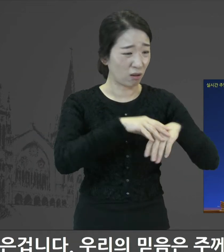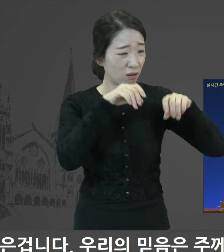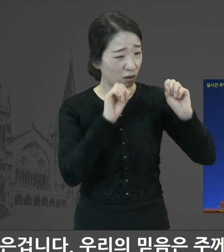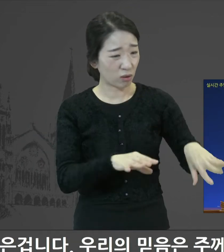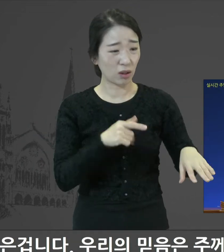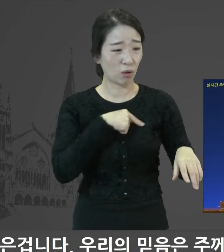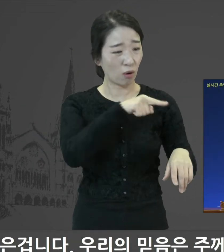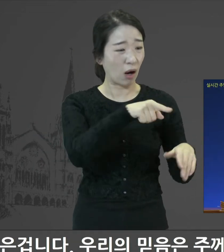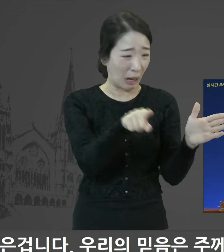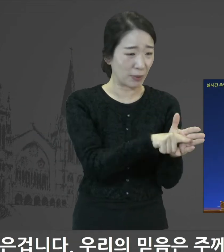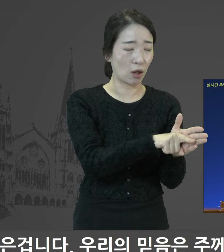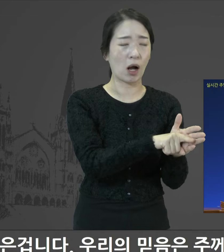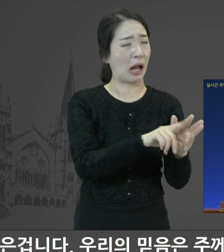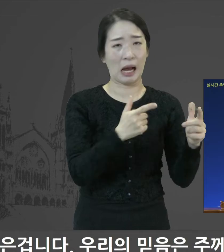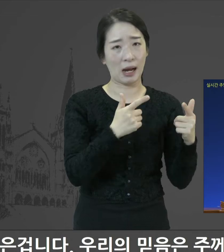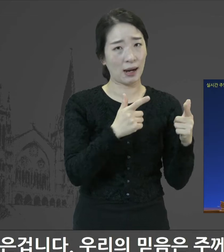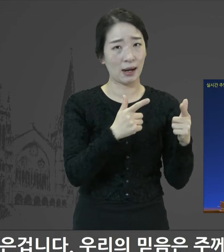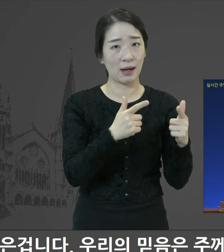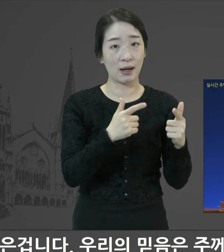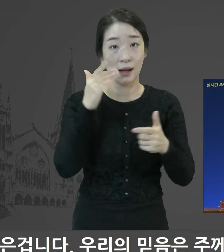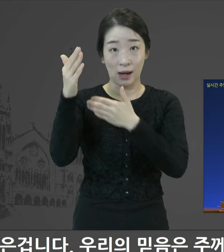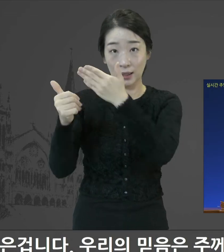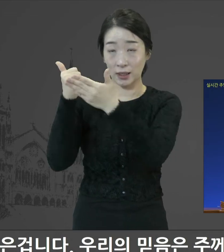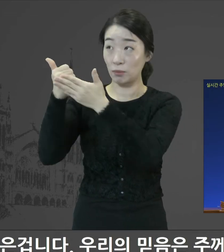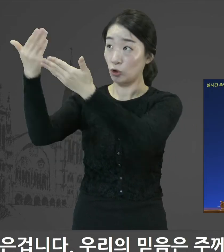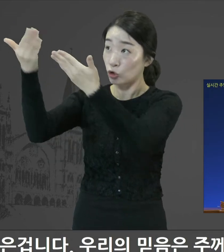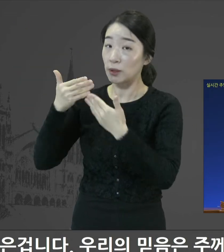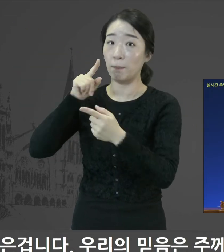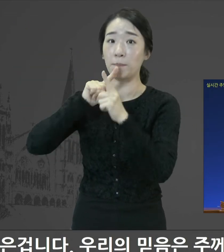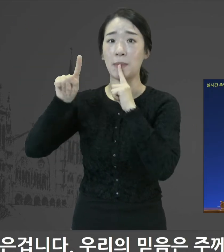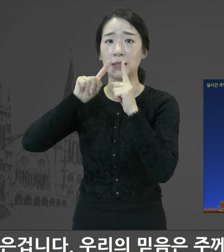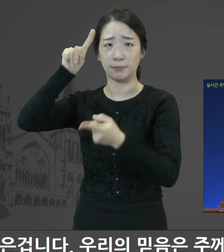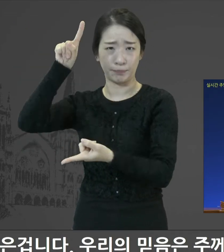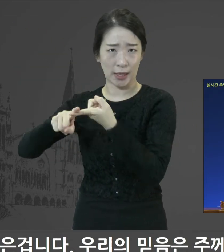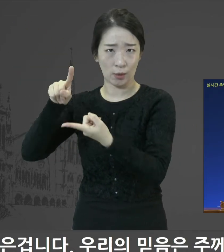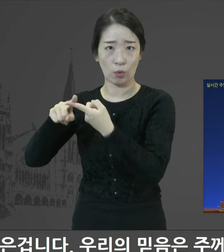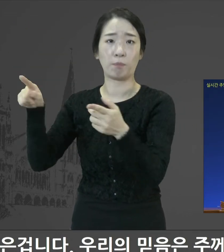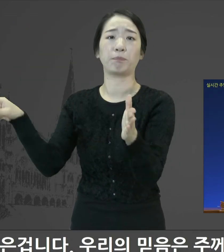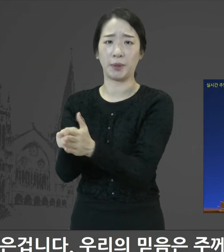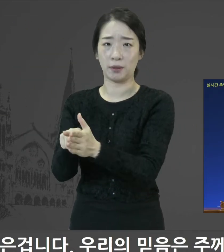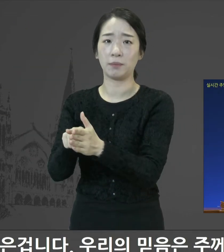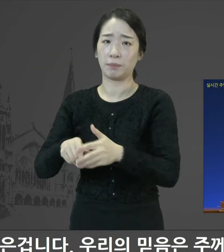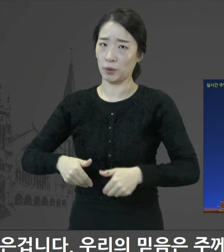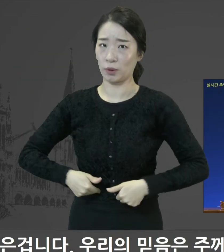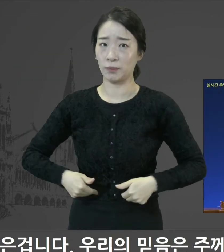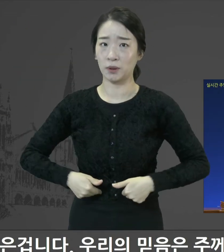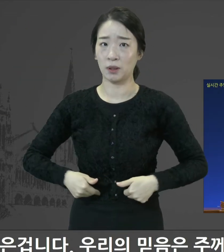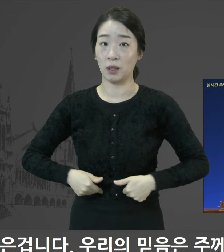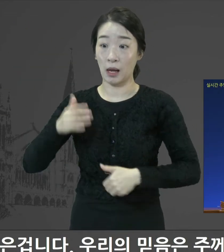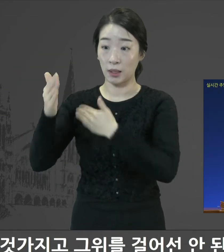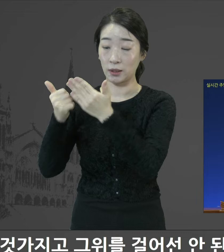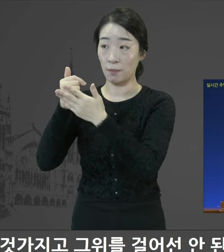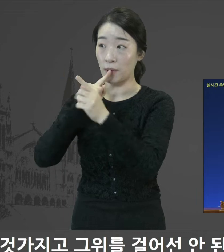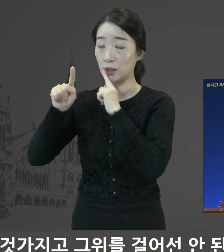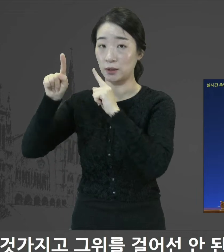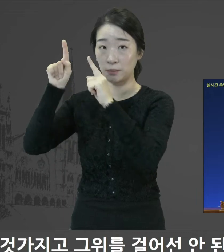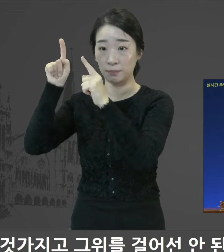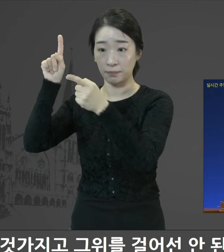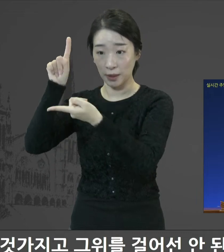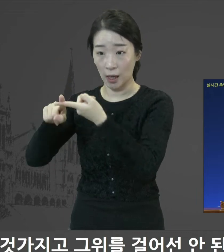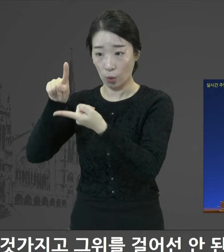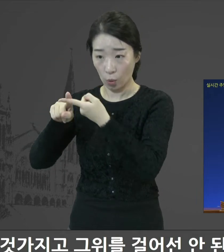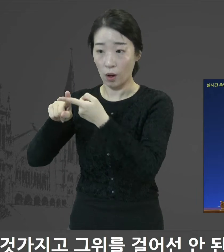걸어서는 안 되고요, 주님이 하신 말씀 위에 걸어야 되는데, 주님이 하신 말씀이 분명하다면 그